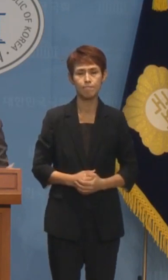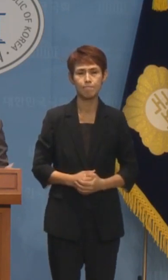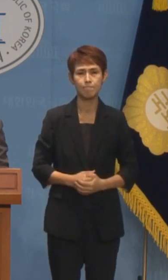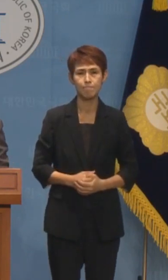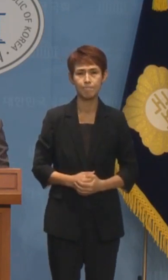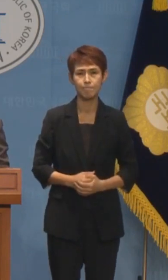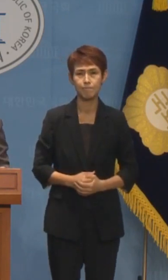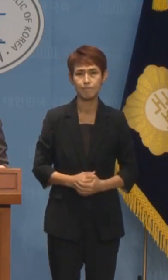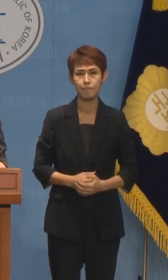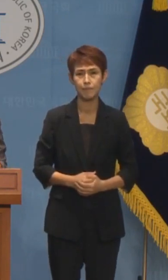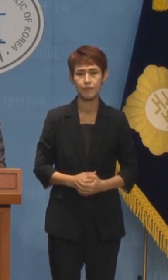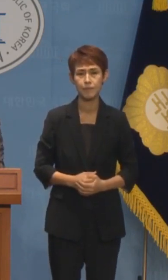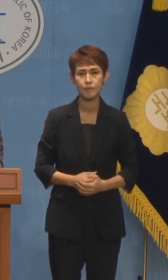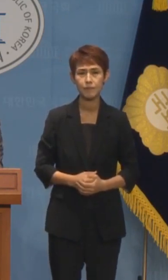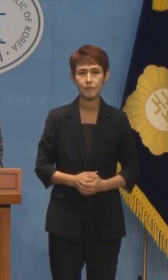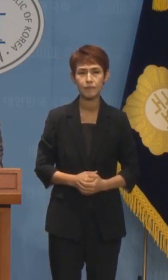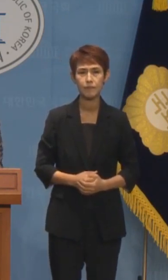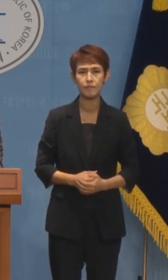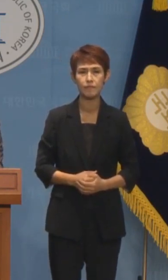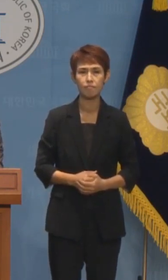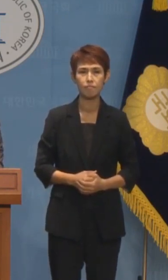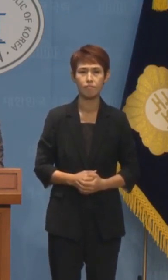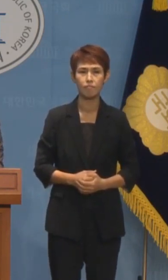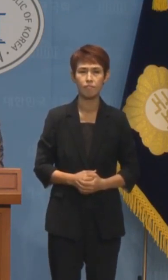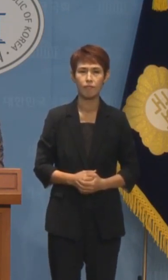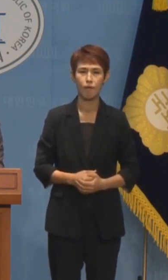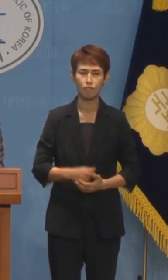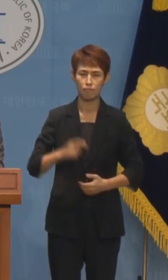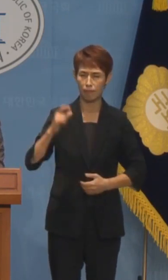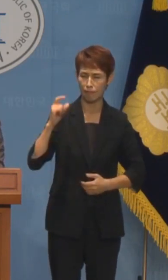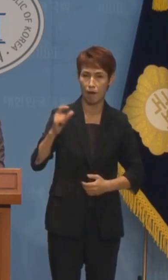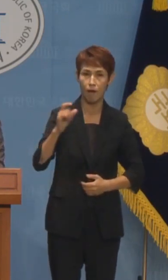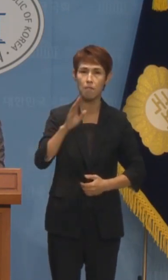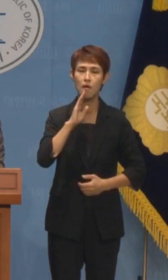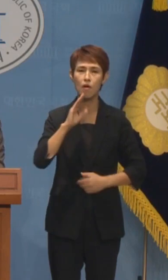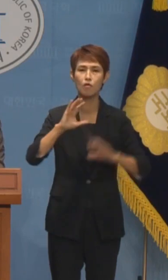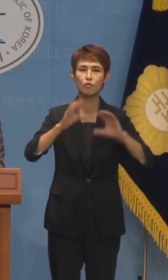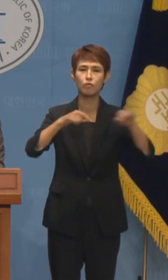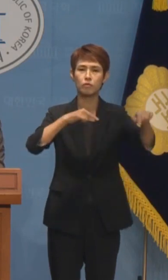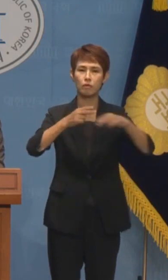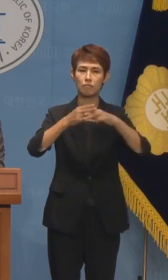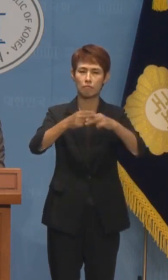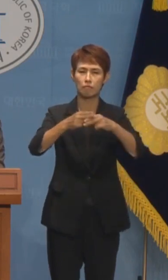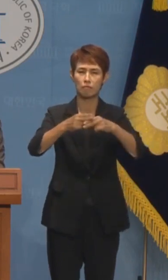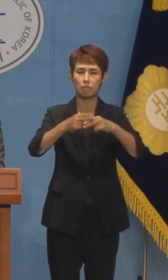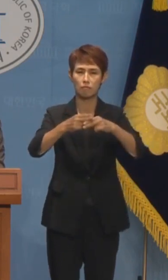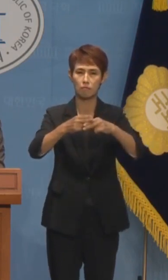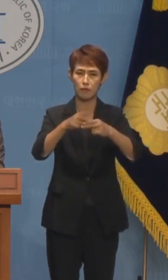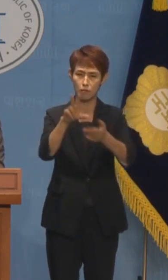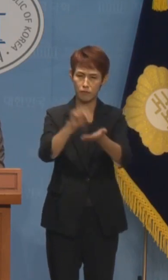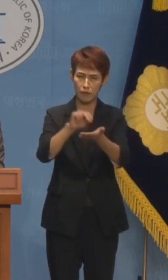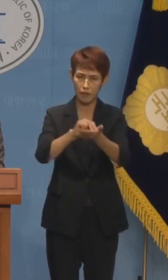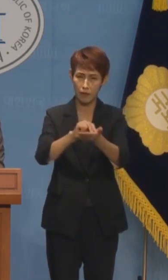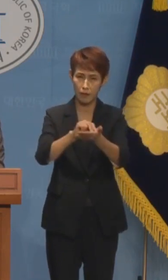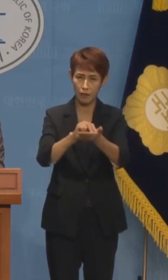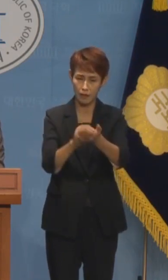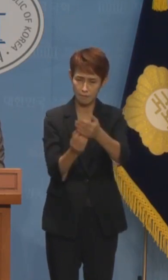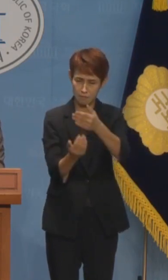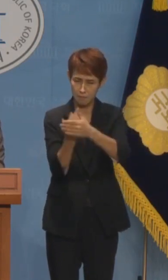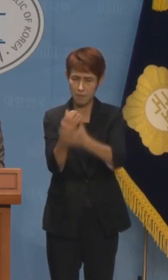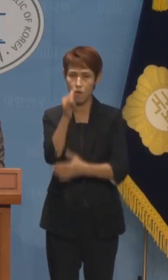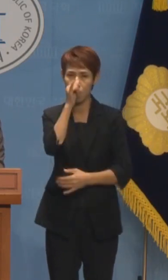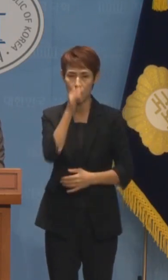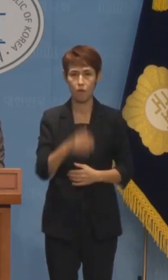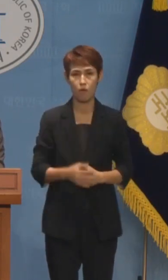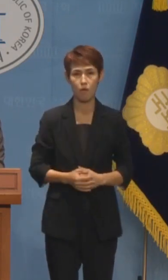있 마치 바벨탑처럼 국정농단 부정 부패의 탑이 쌓이고 있습니다